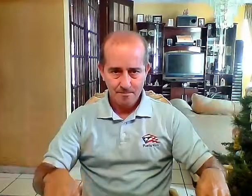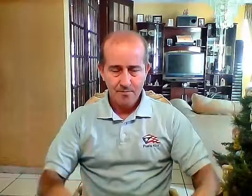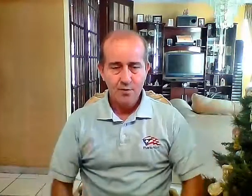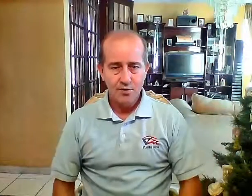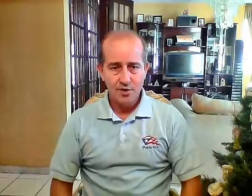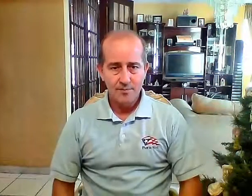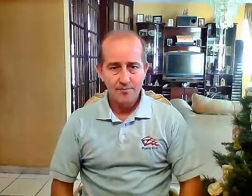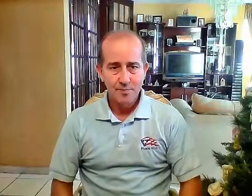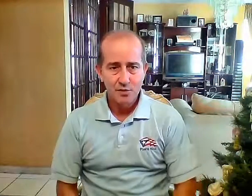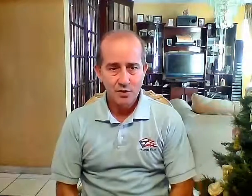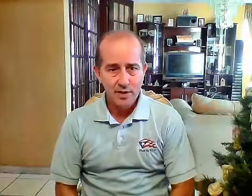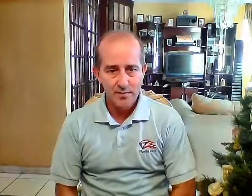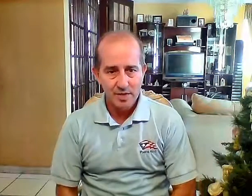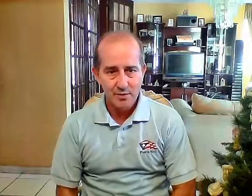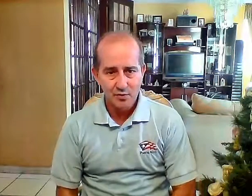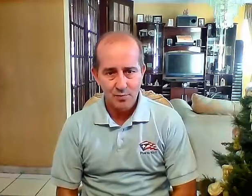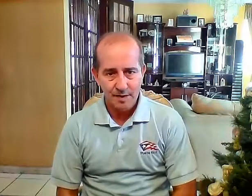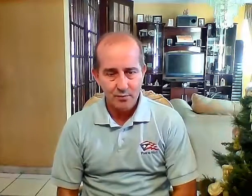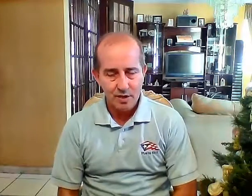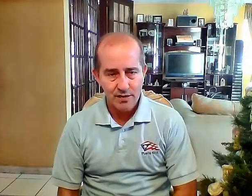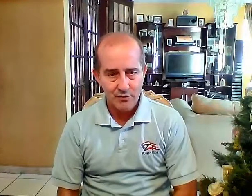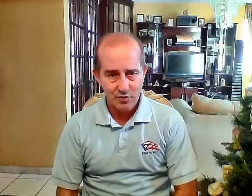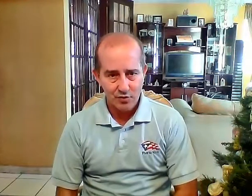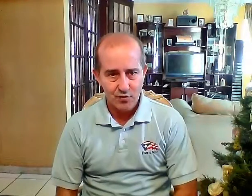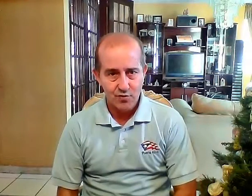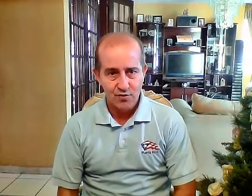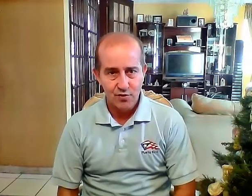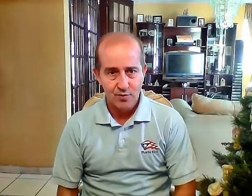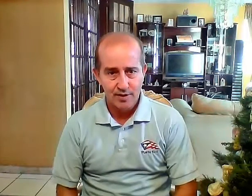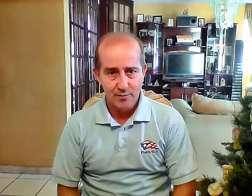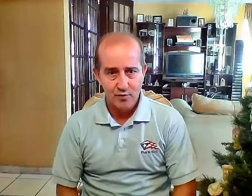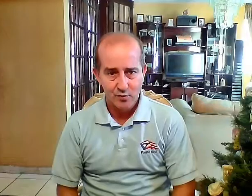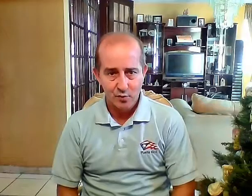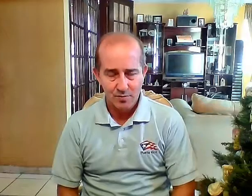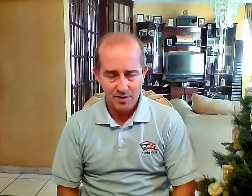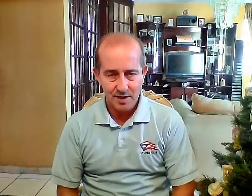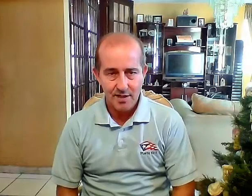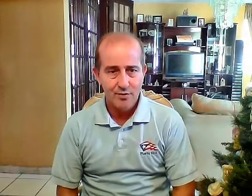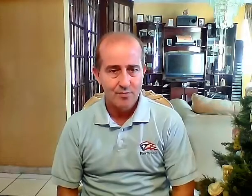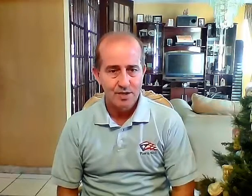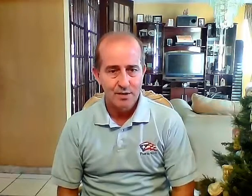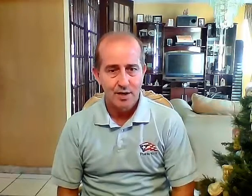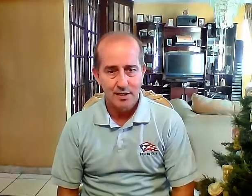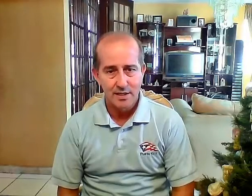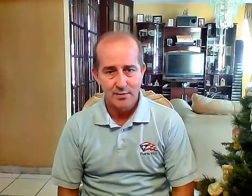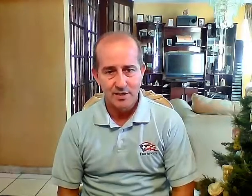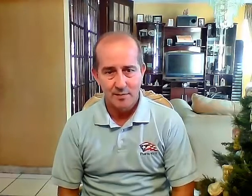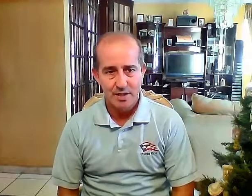cortina. Continúen enviando sus preguntas y nosotros continuaremos subiendo los videos aquí a nuestra página de